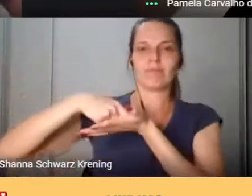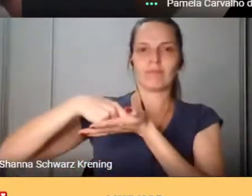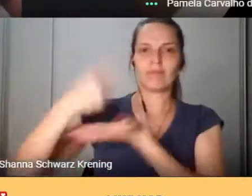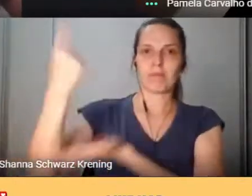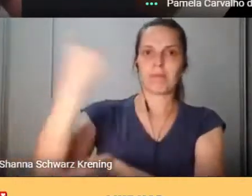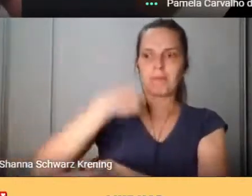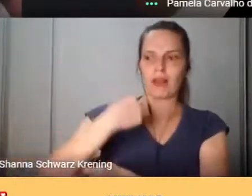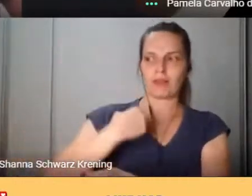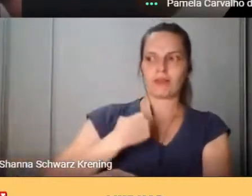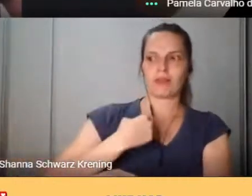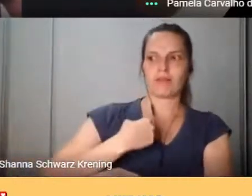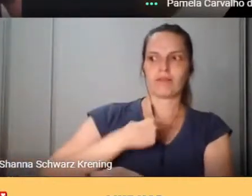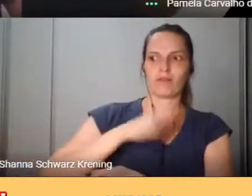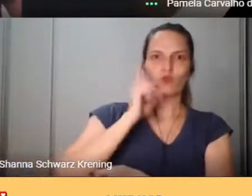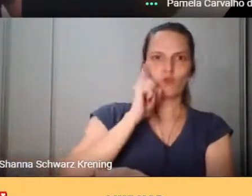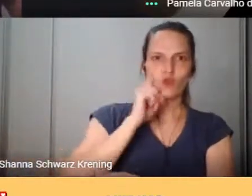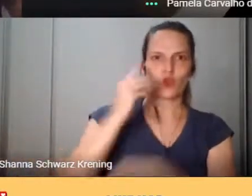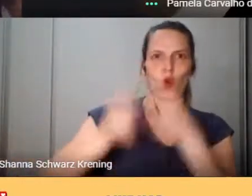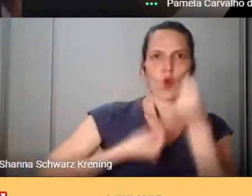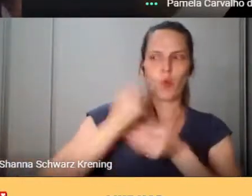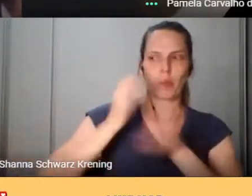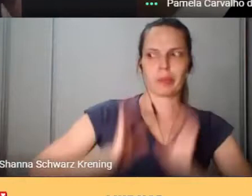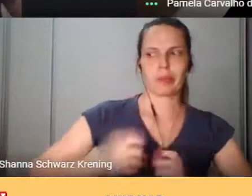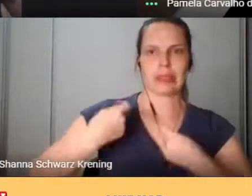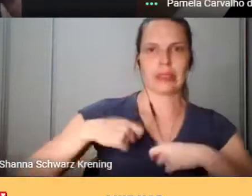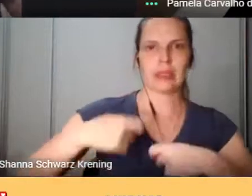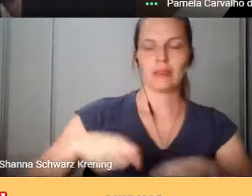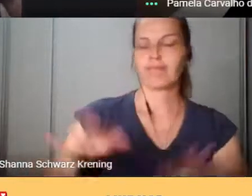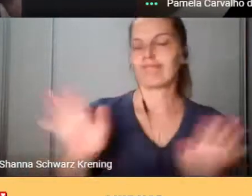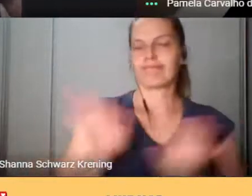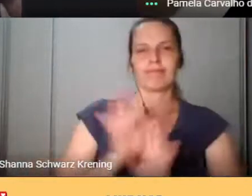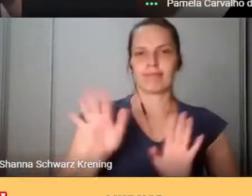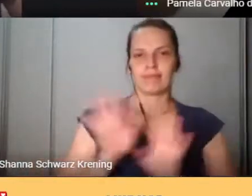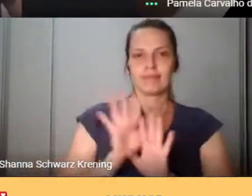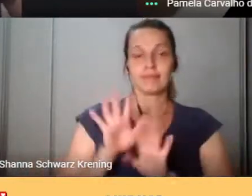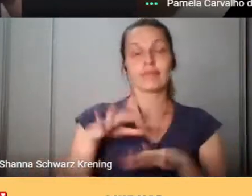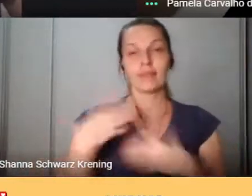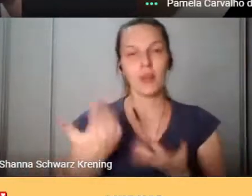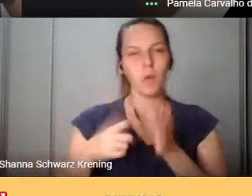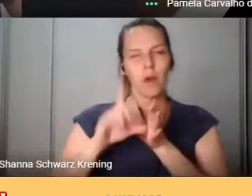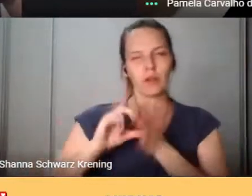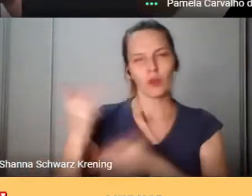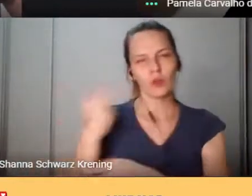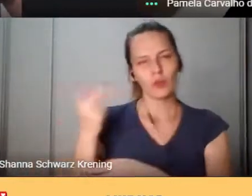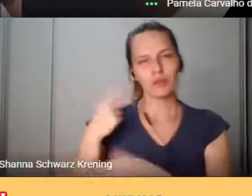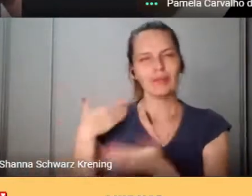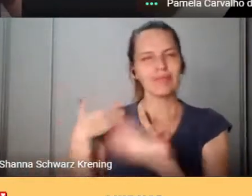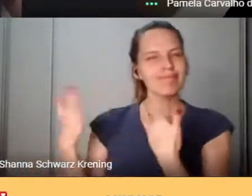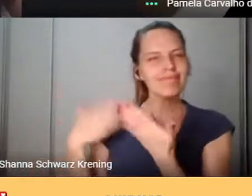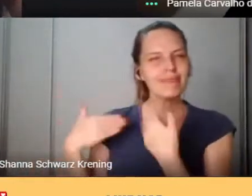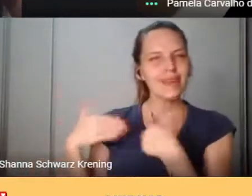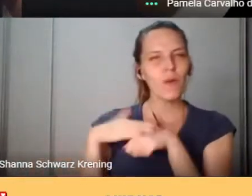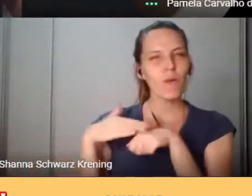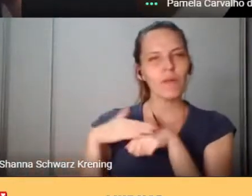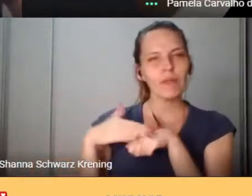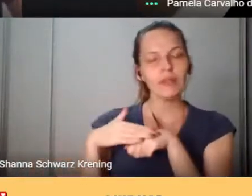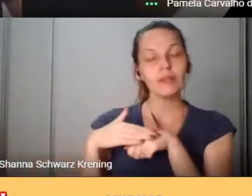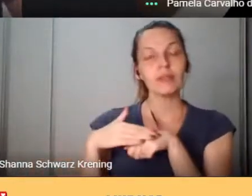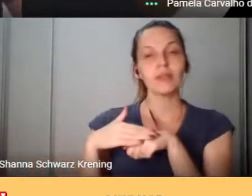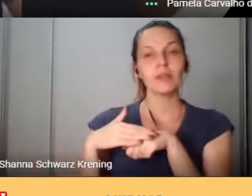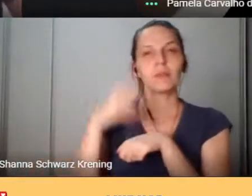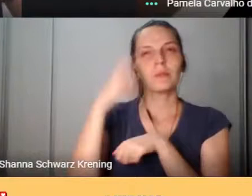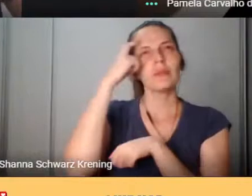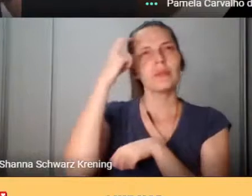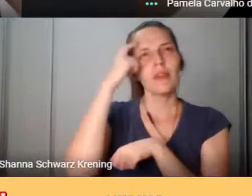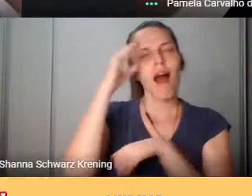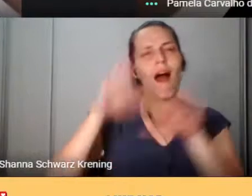nosso dia a dia, né? Então eu fiquei pensando, a gente estava conversando antes, eu e a Pamela, e eu fiquei pensando assim, que muitas vezes a gente